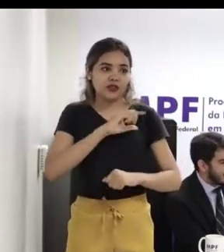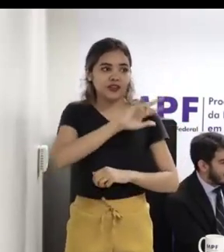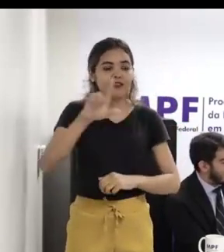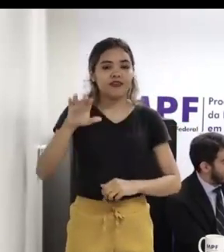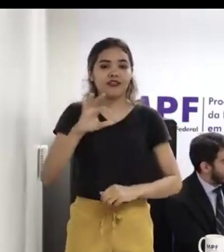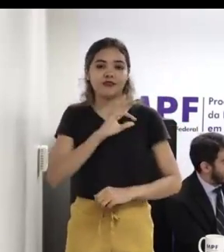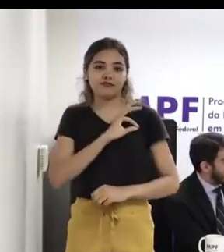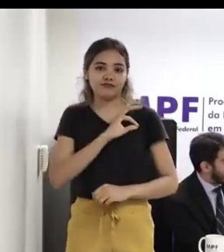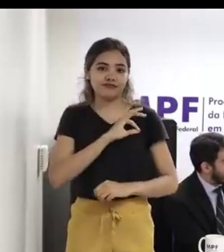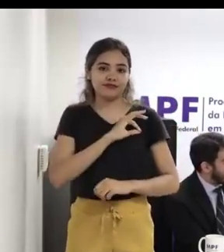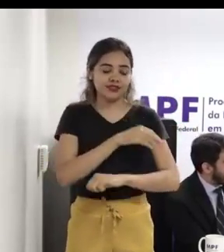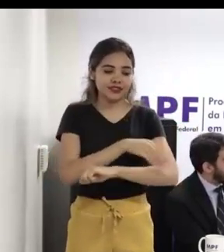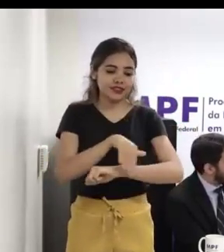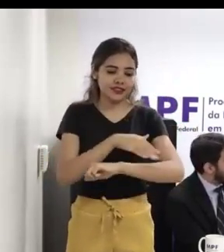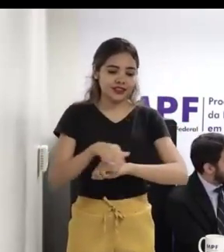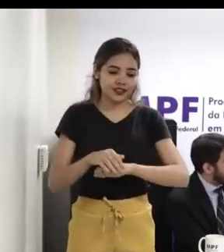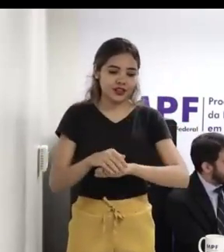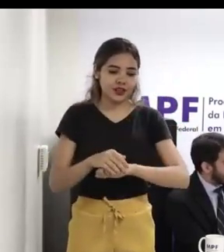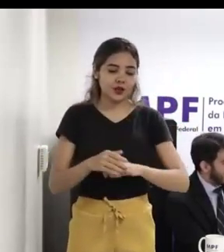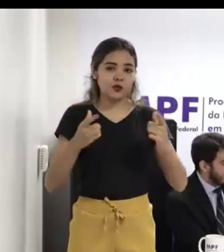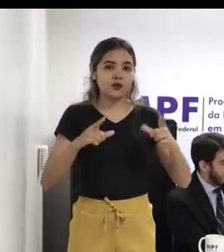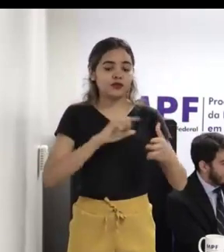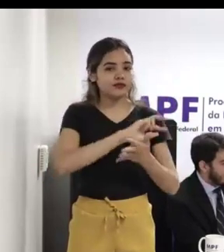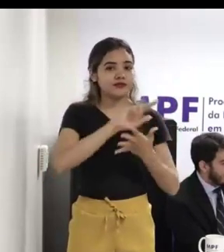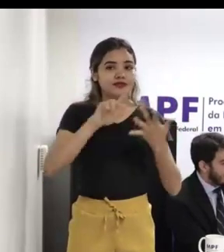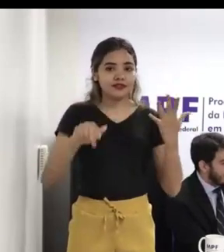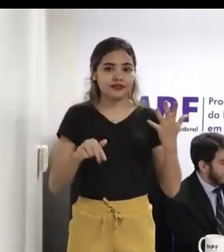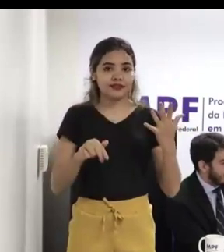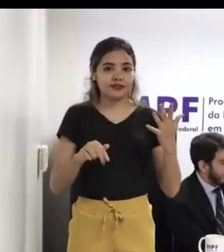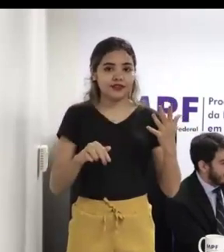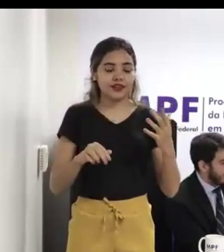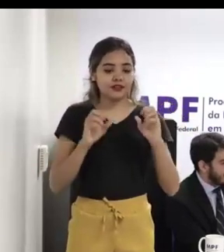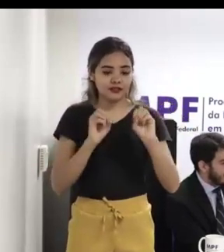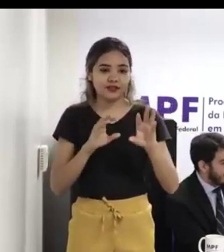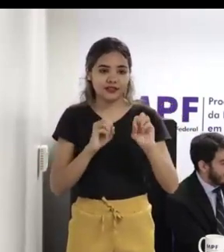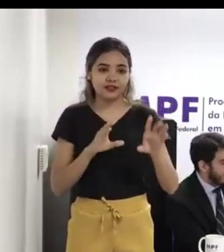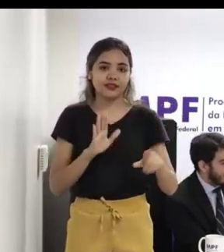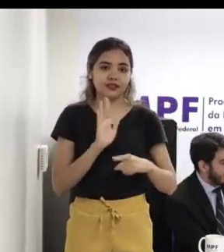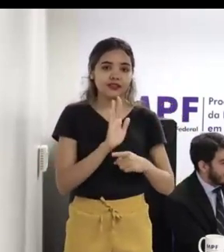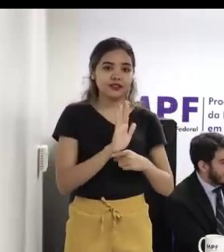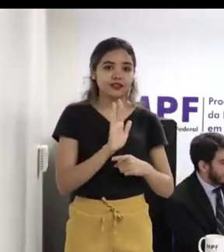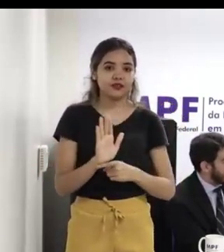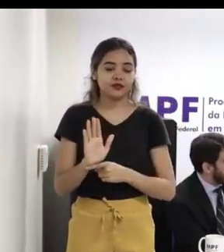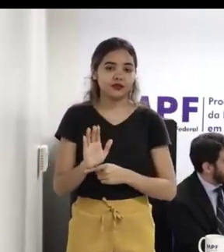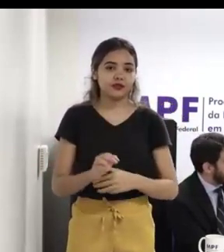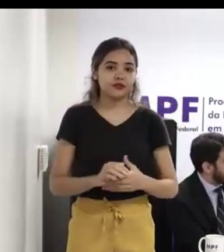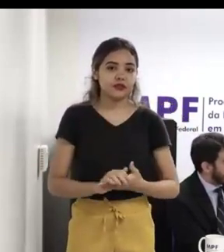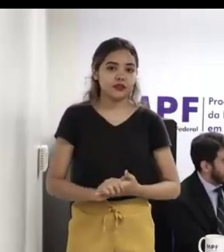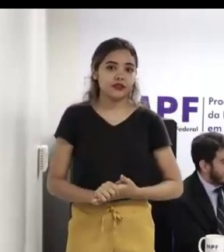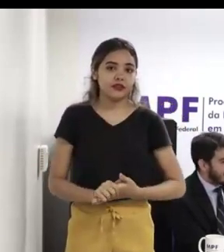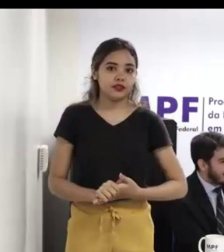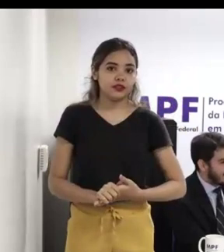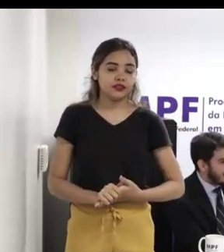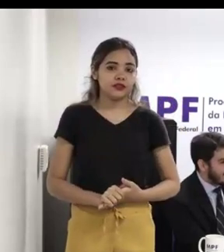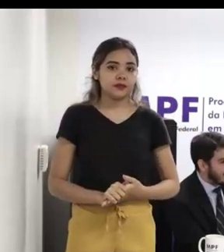ter uma na orla vamos ter uma ali na PRF em parceria com a PRF